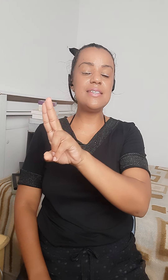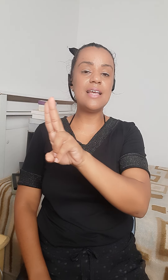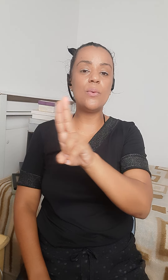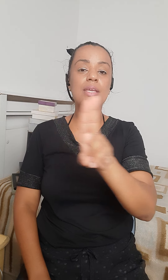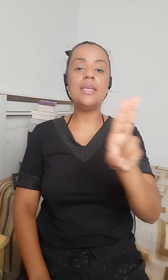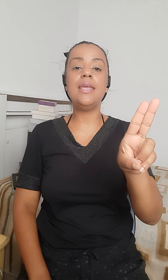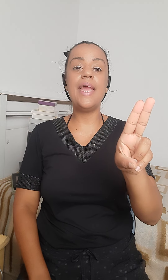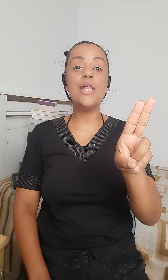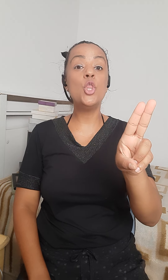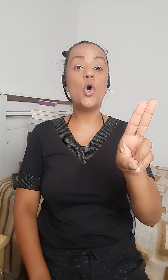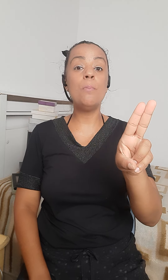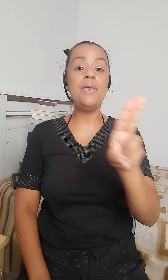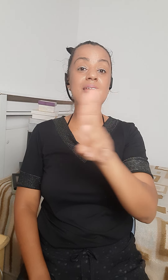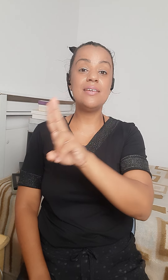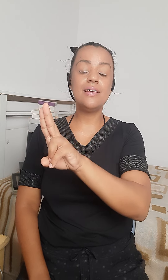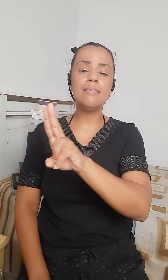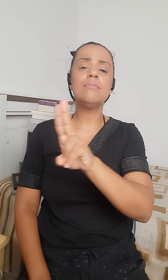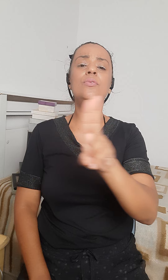sinal aqui é nome,